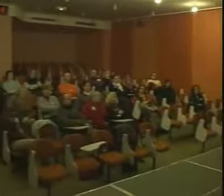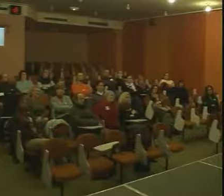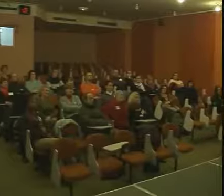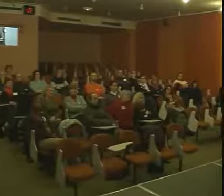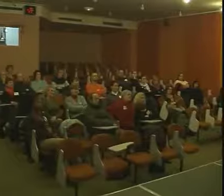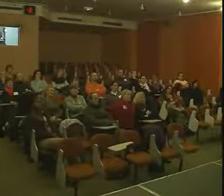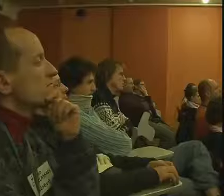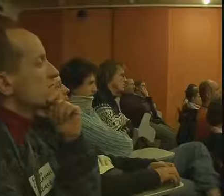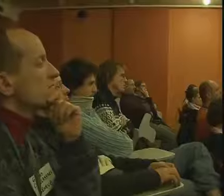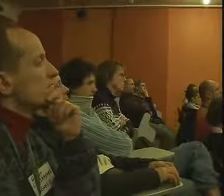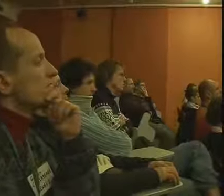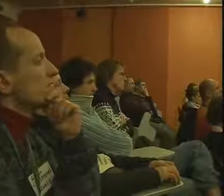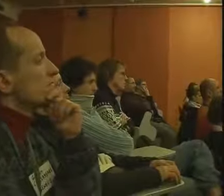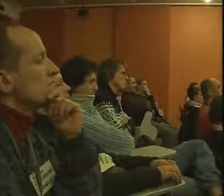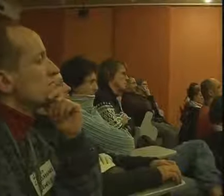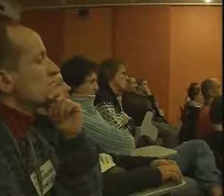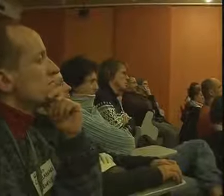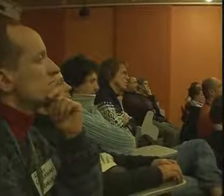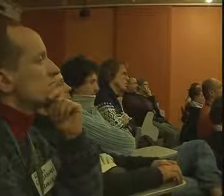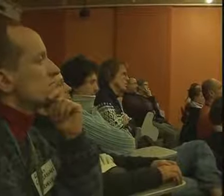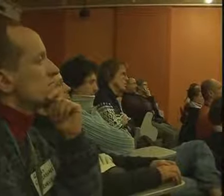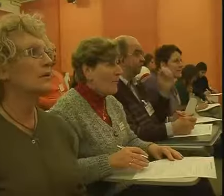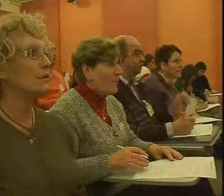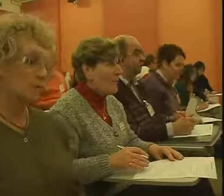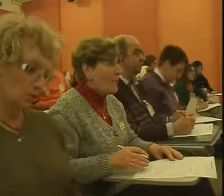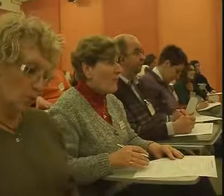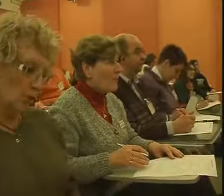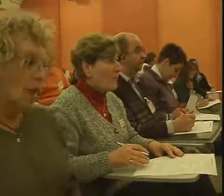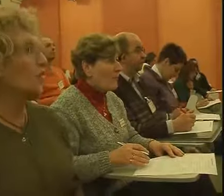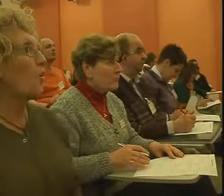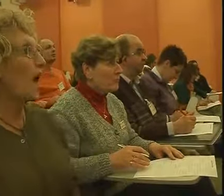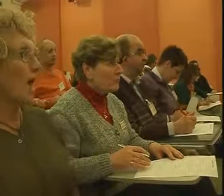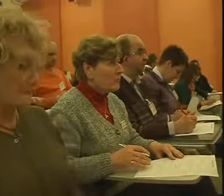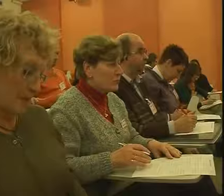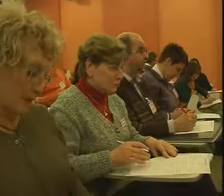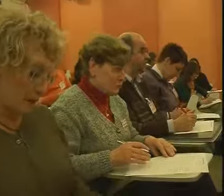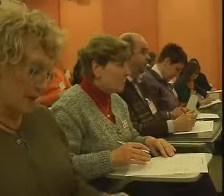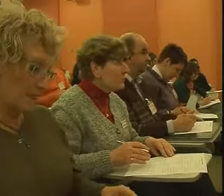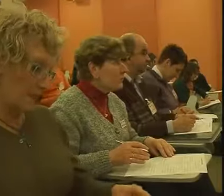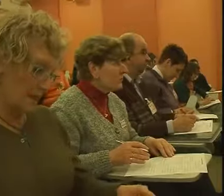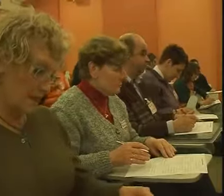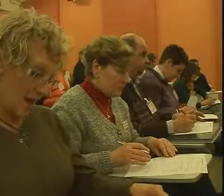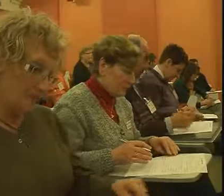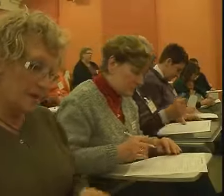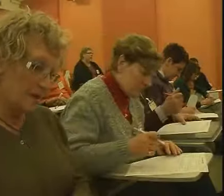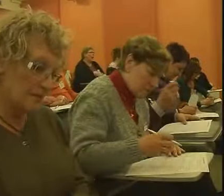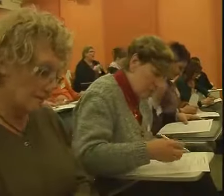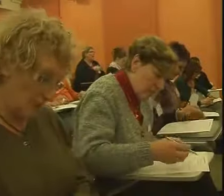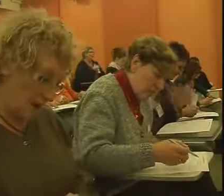en juin 2007, s'achèvera en mai 2010 avec la parution du DVD contenant l'évangile de Luc. D'ici là, un deuxième chantier